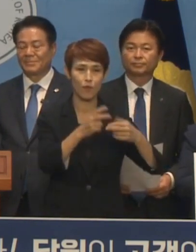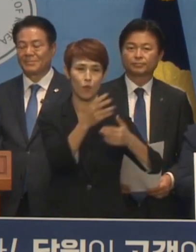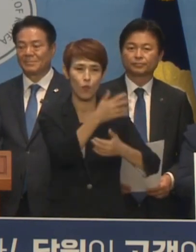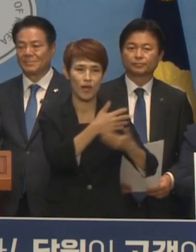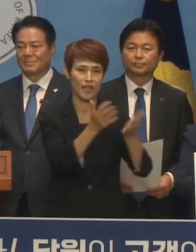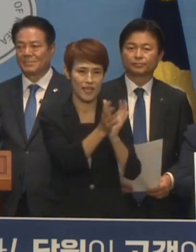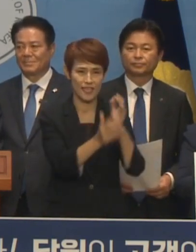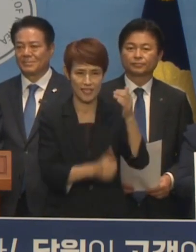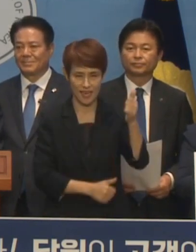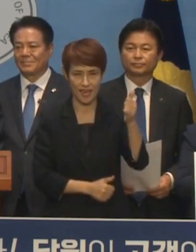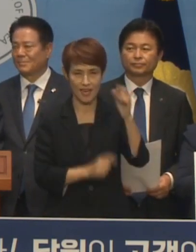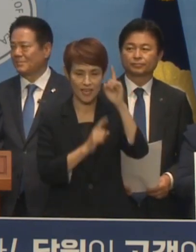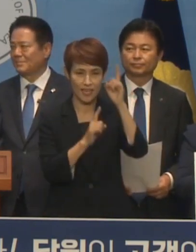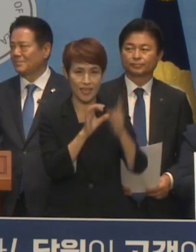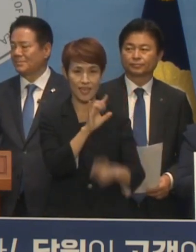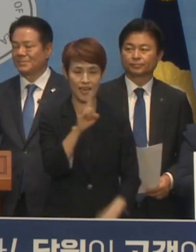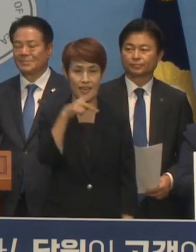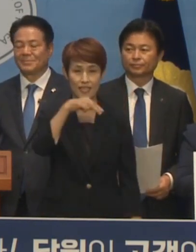이해식 의원님,